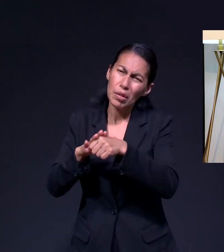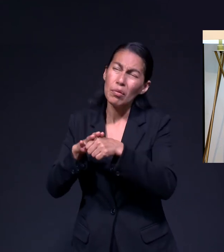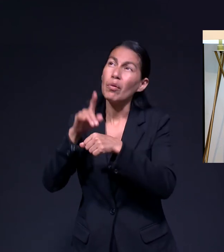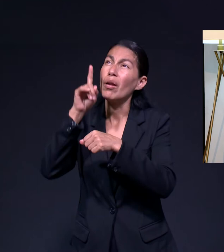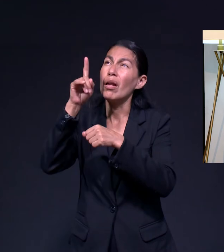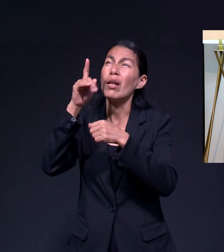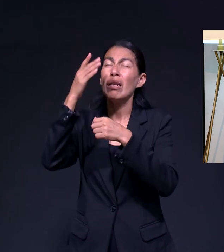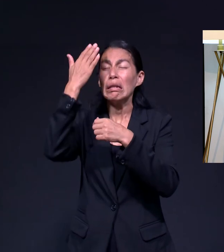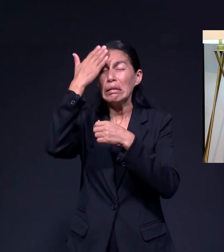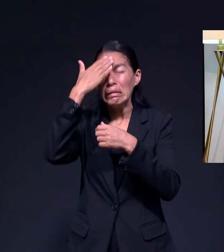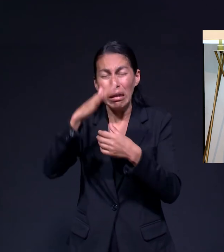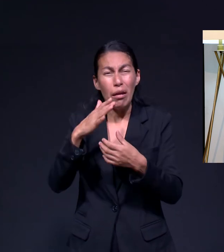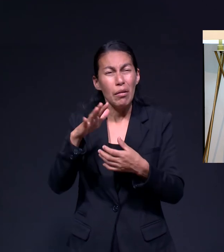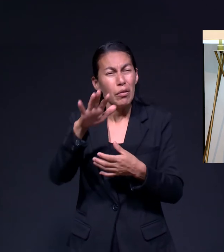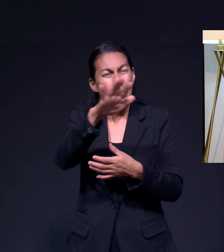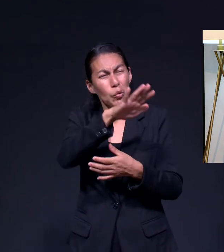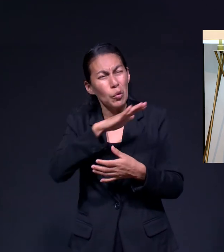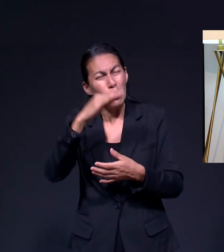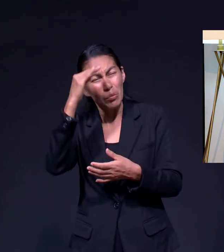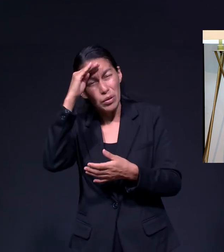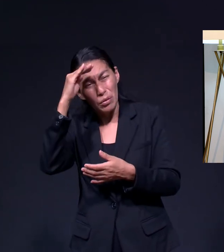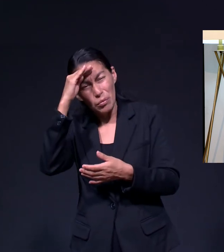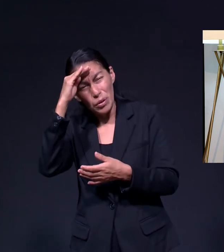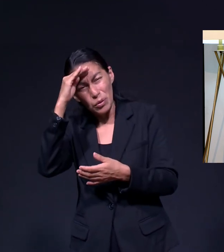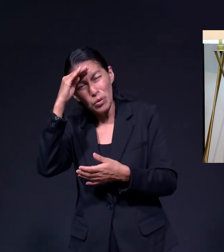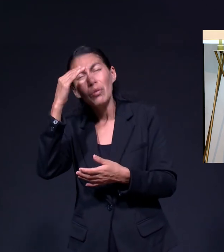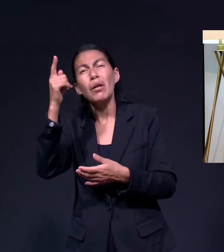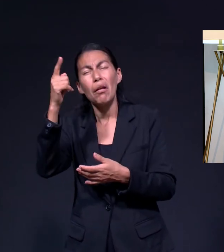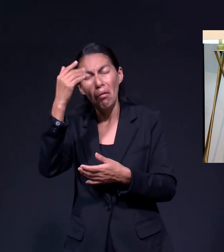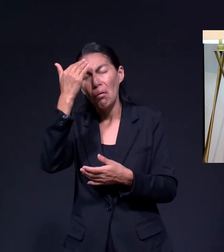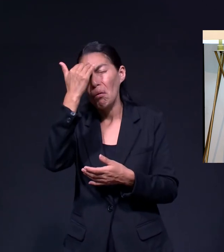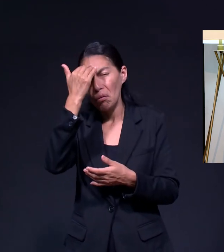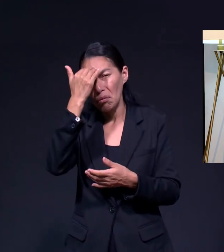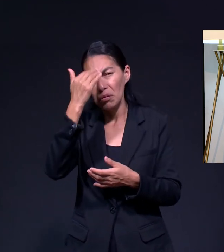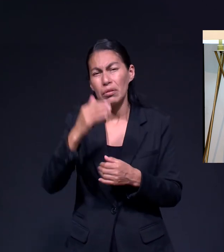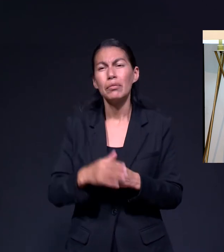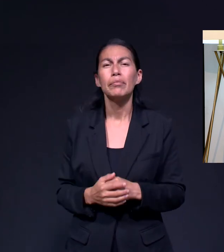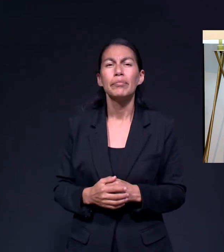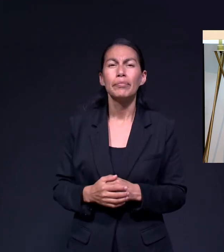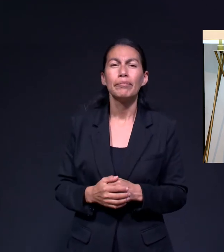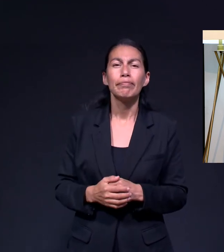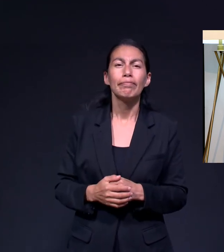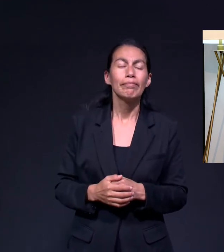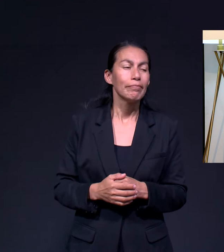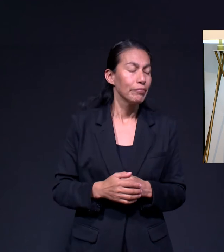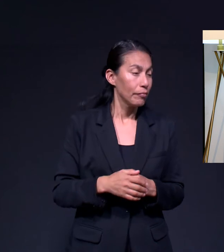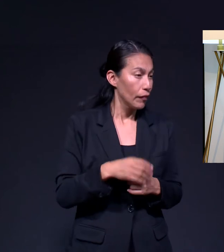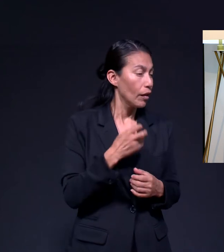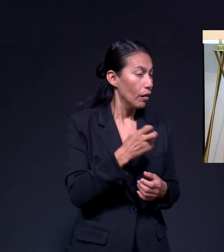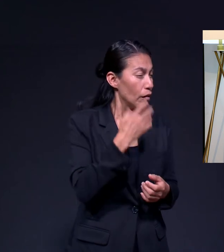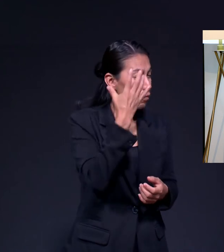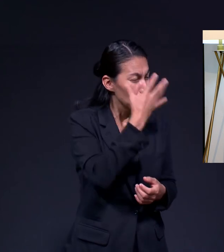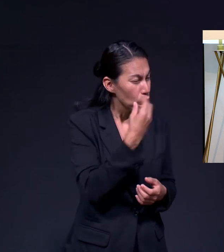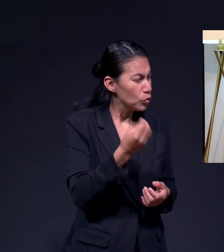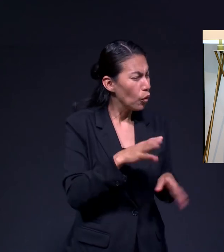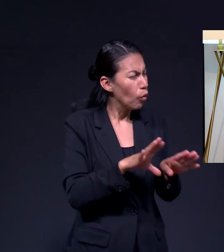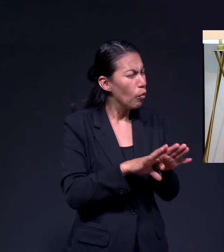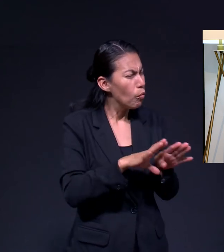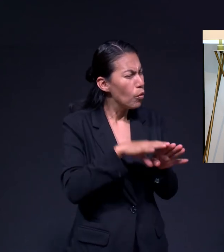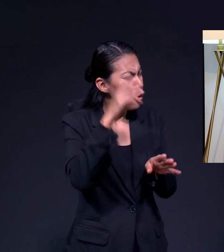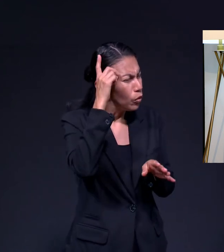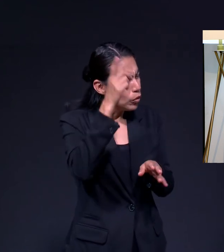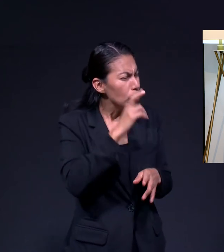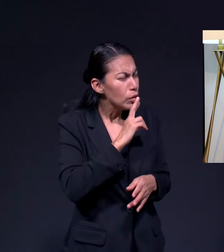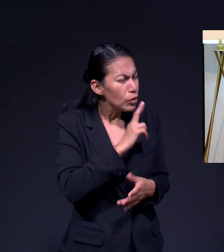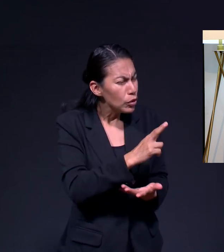dios trasciende todo pensamiento humano así que vemos como dios